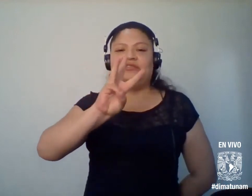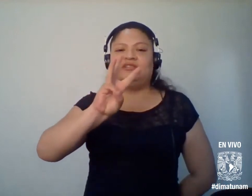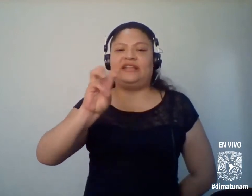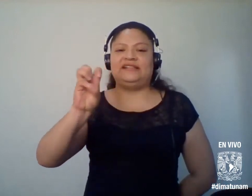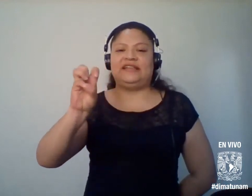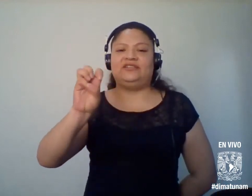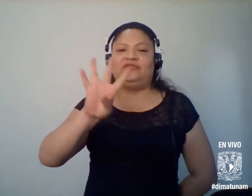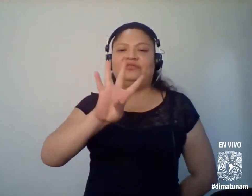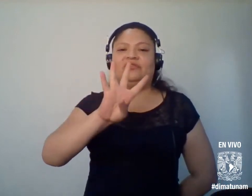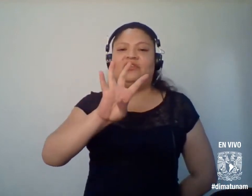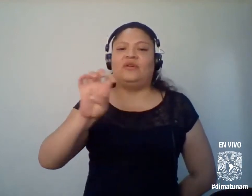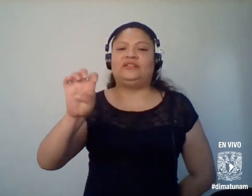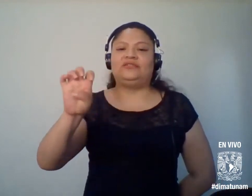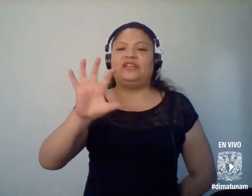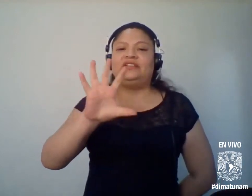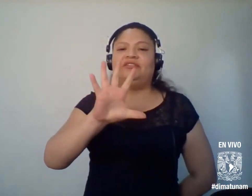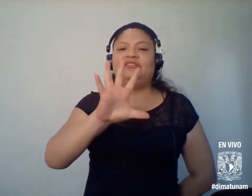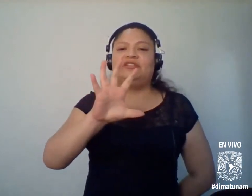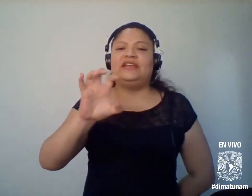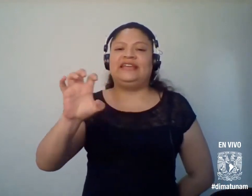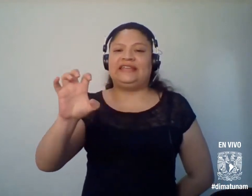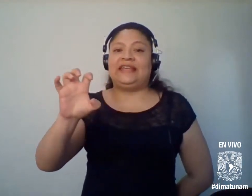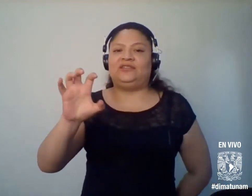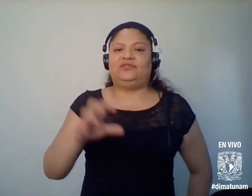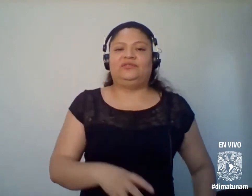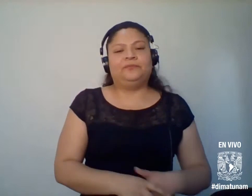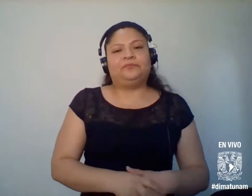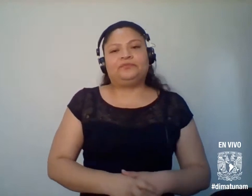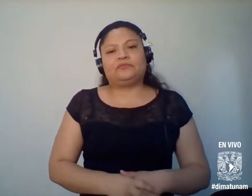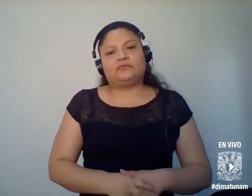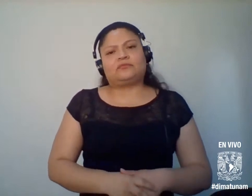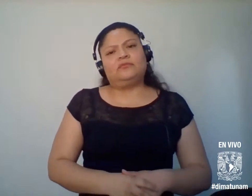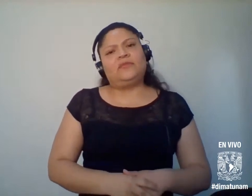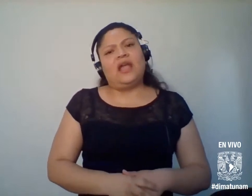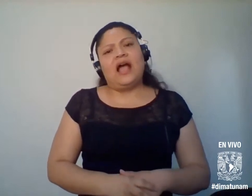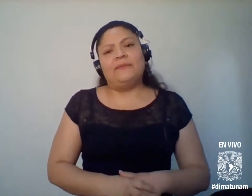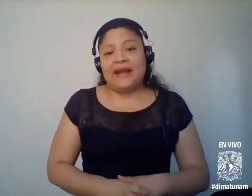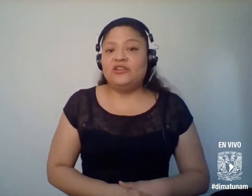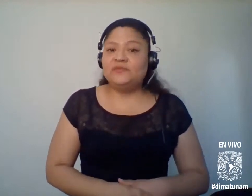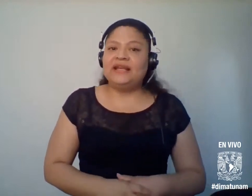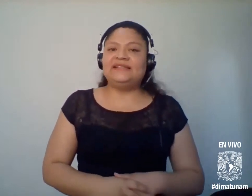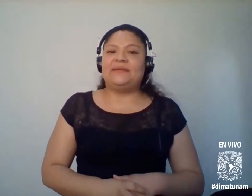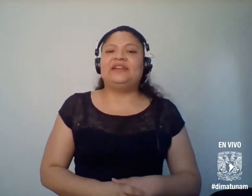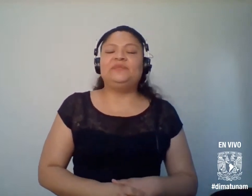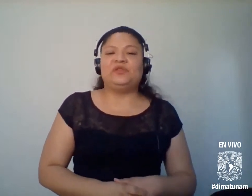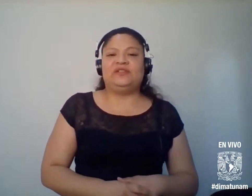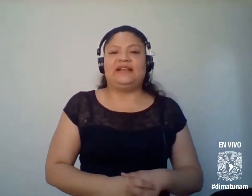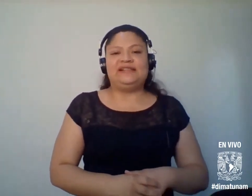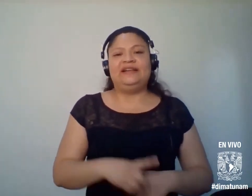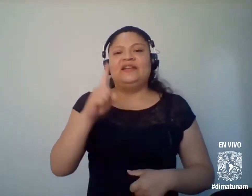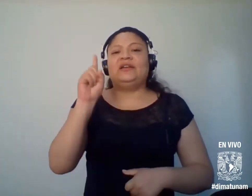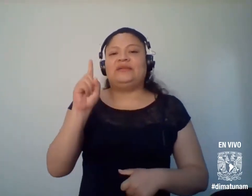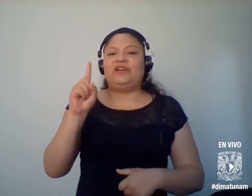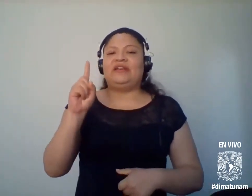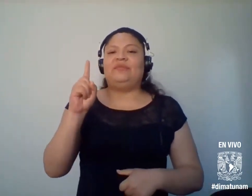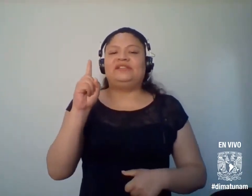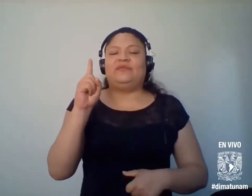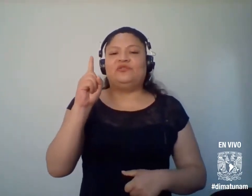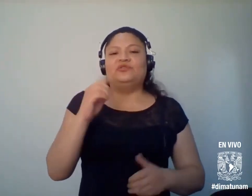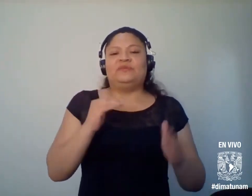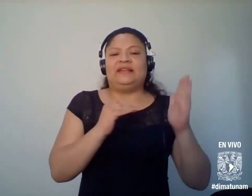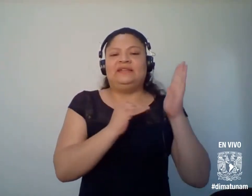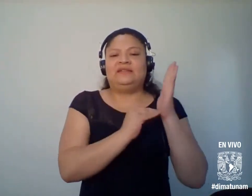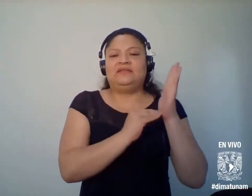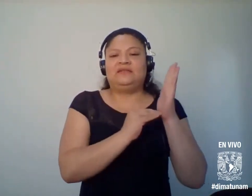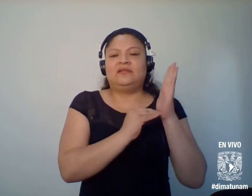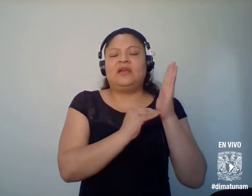200, 300, 400, 500. Para los miles también es posible hacer, por ejemplo,